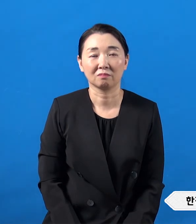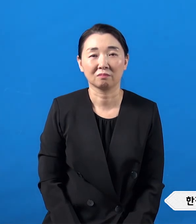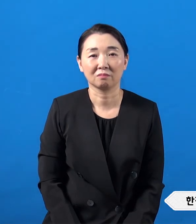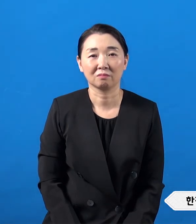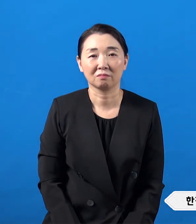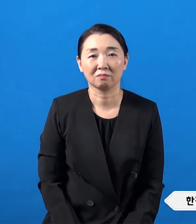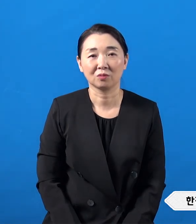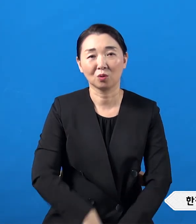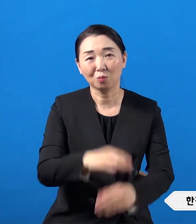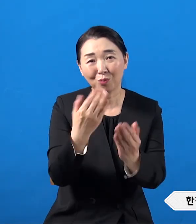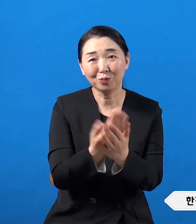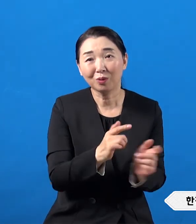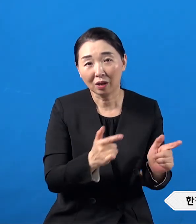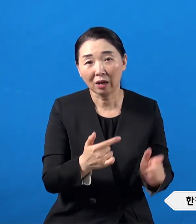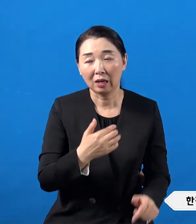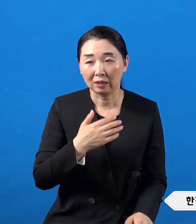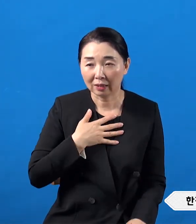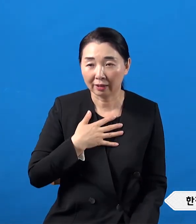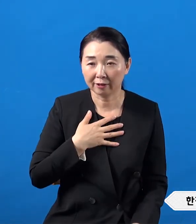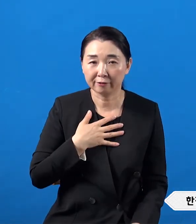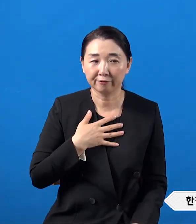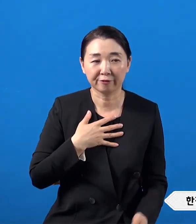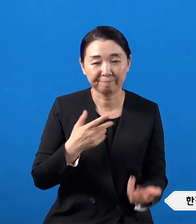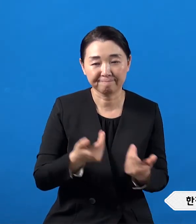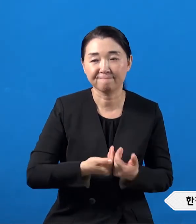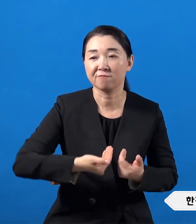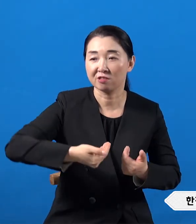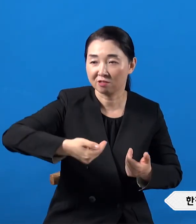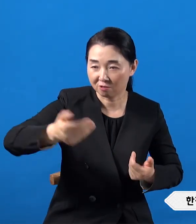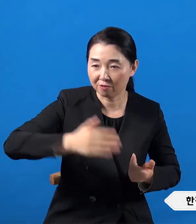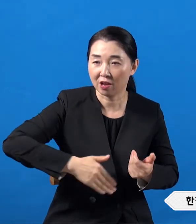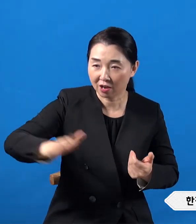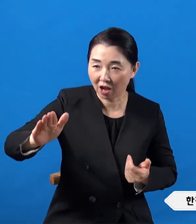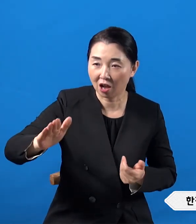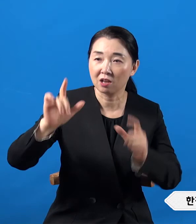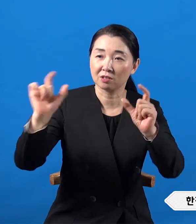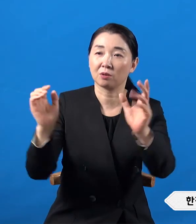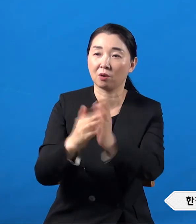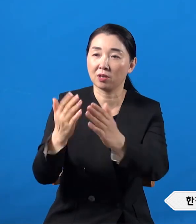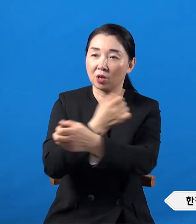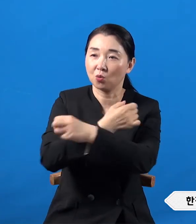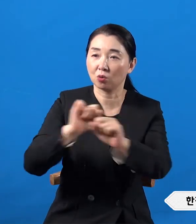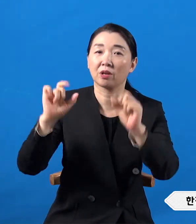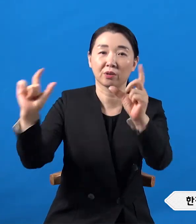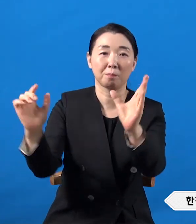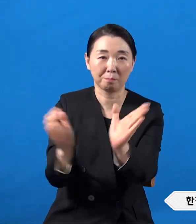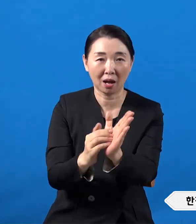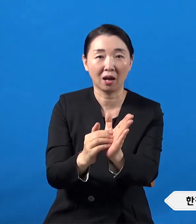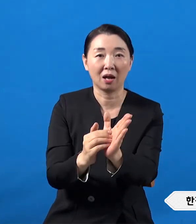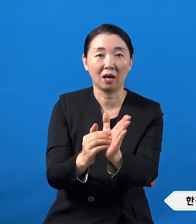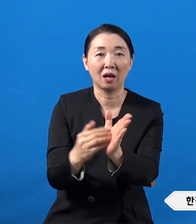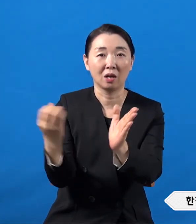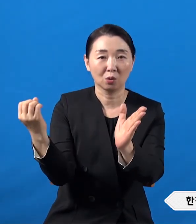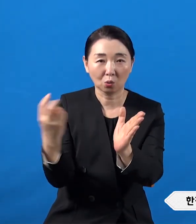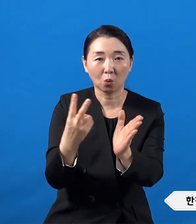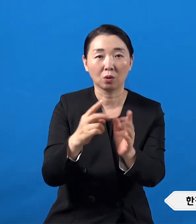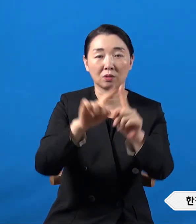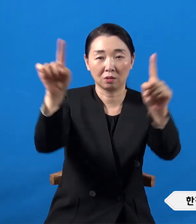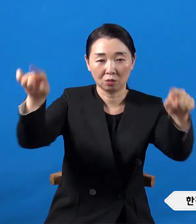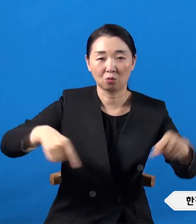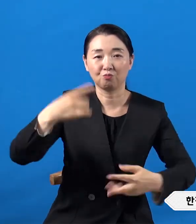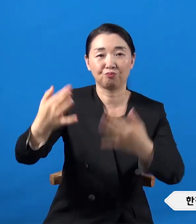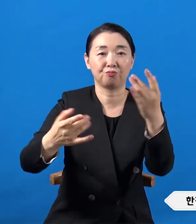그리고는 이제 이 모든 것을 나에게서 떠나보낸다고 선언하고 용서한다고 선언하고 그리고 그